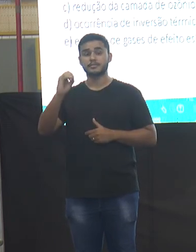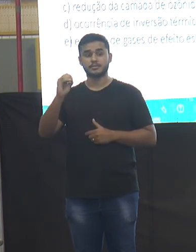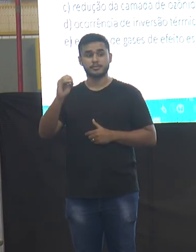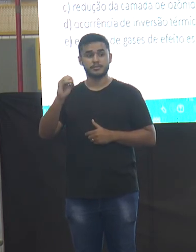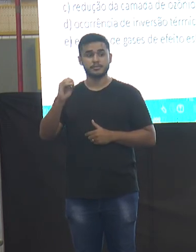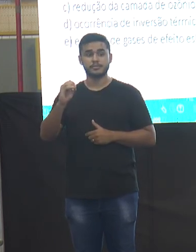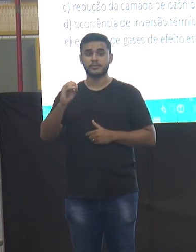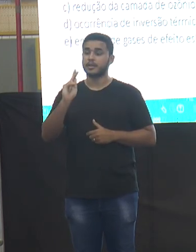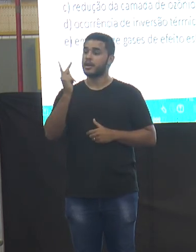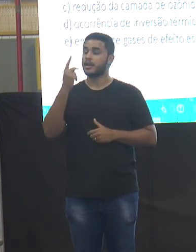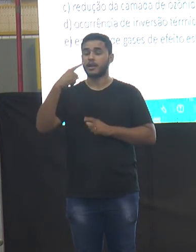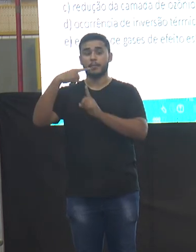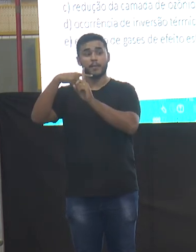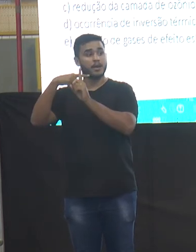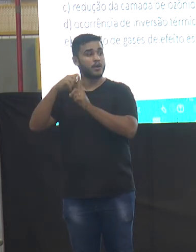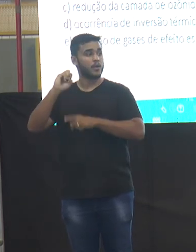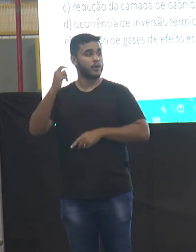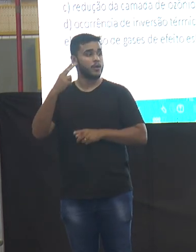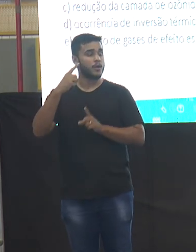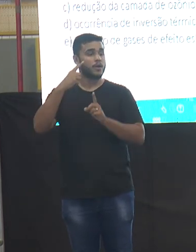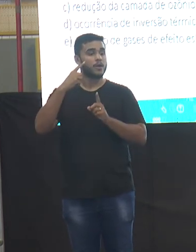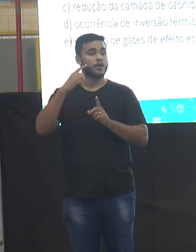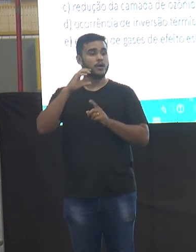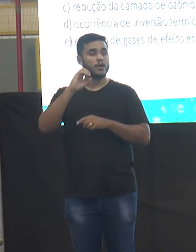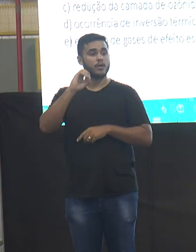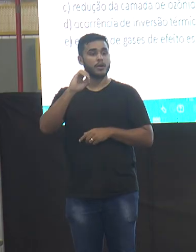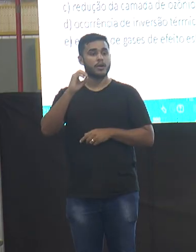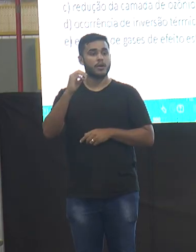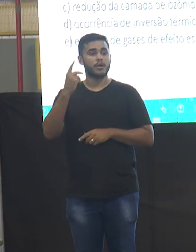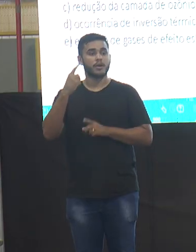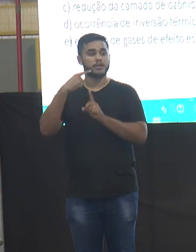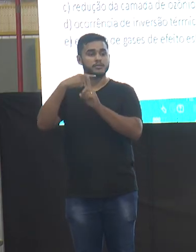em H+, ou eu penso em OH-?